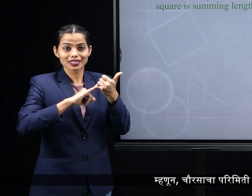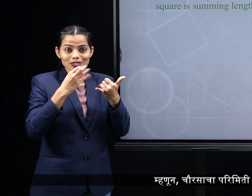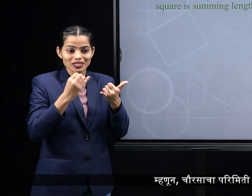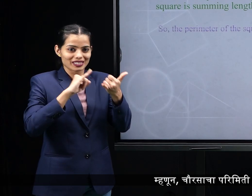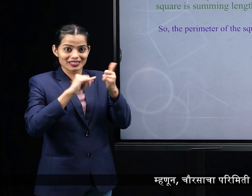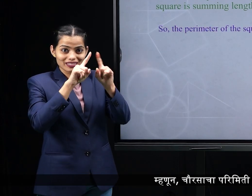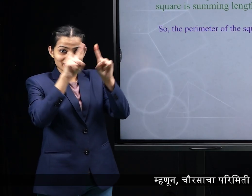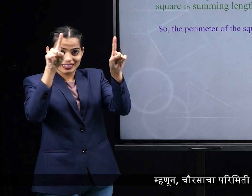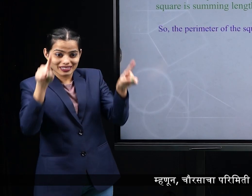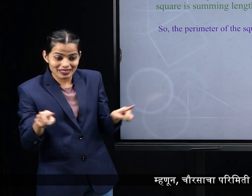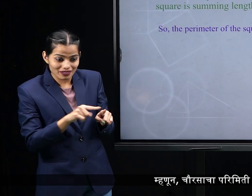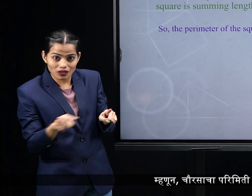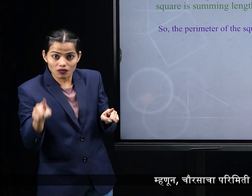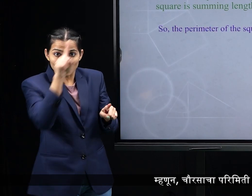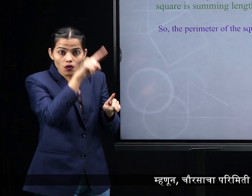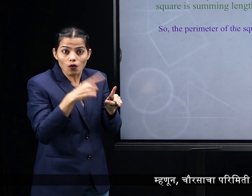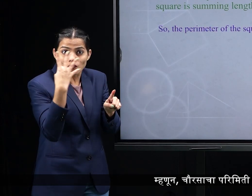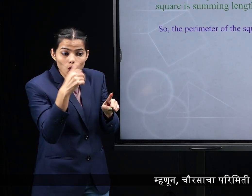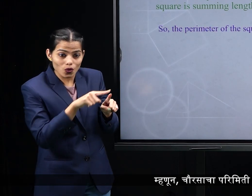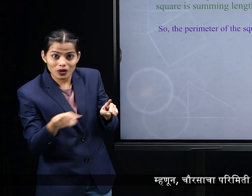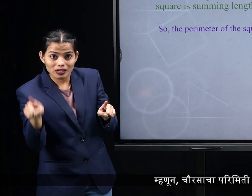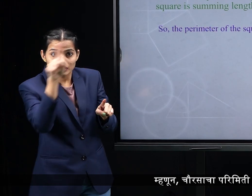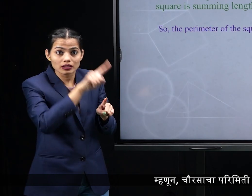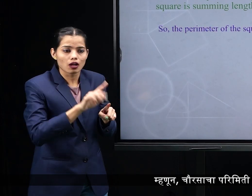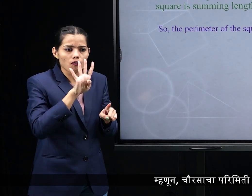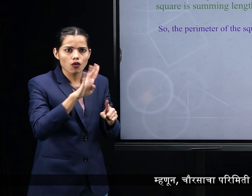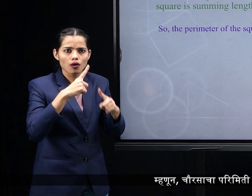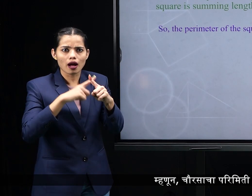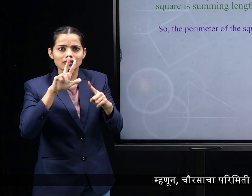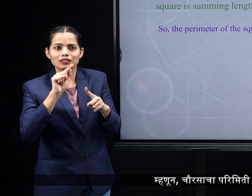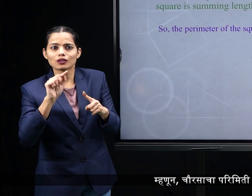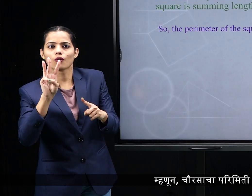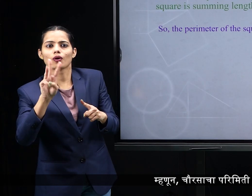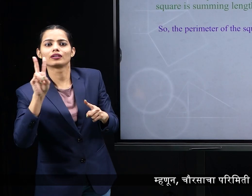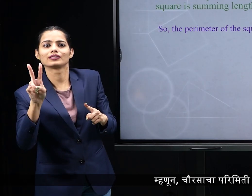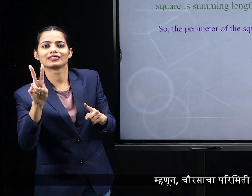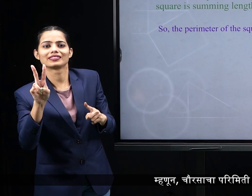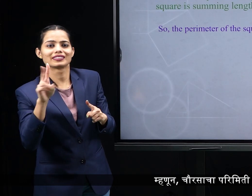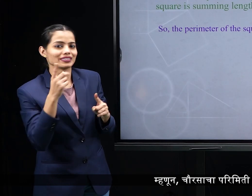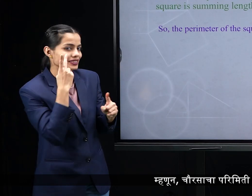म्हणून चौरसा परिमिती 4 into 8 is equals to 32 units.